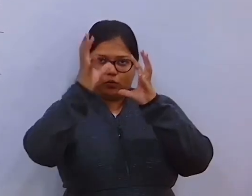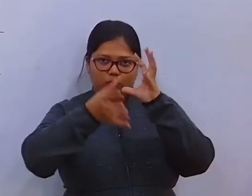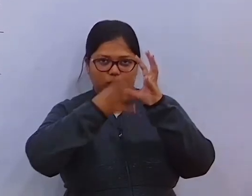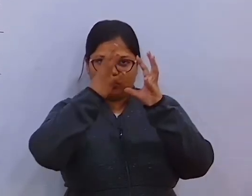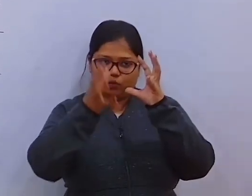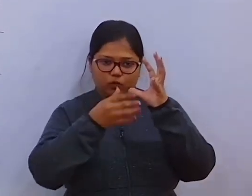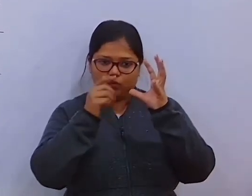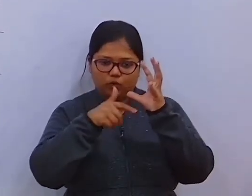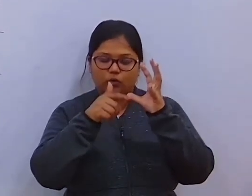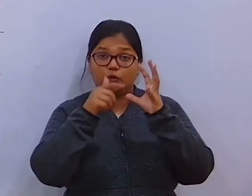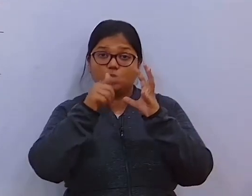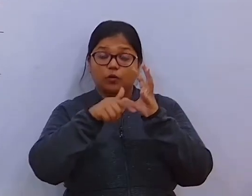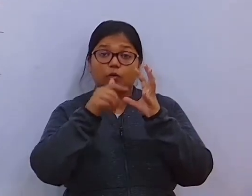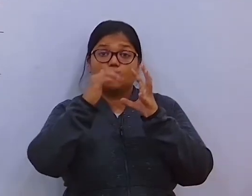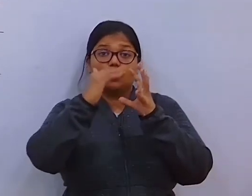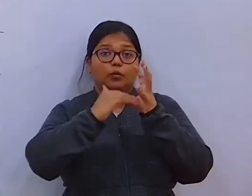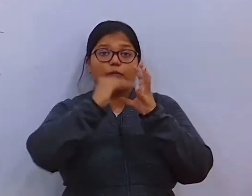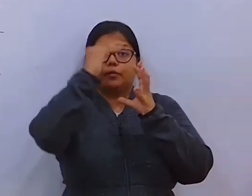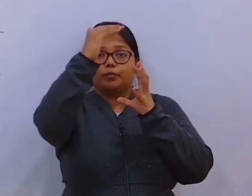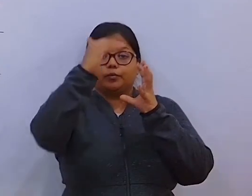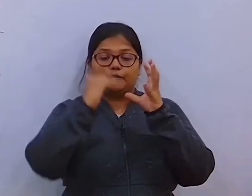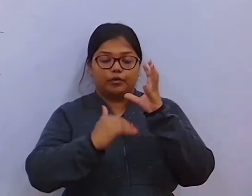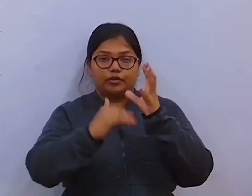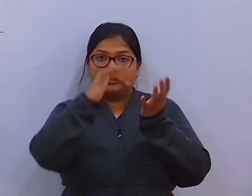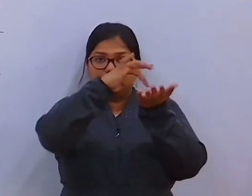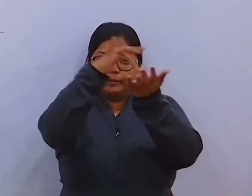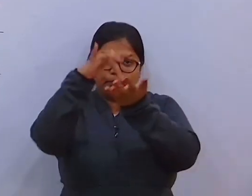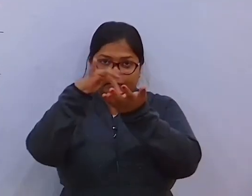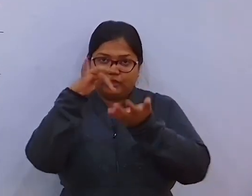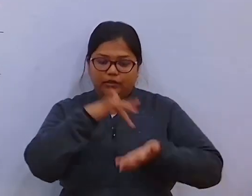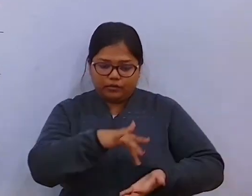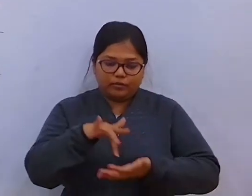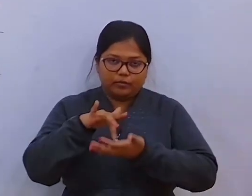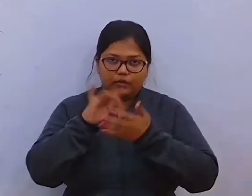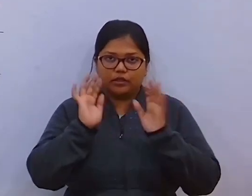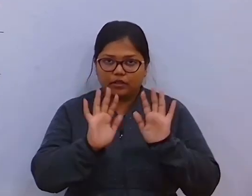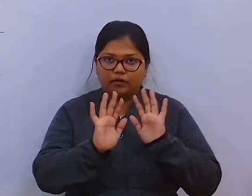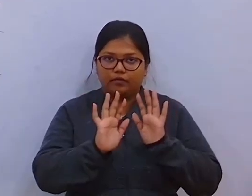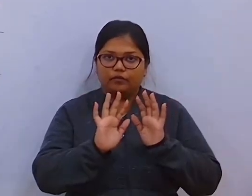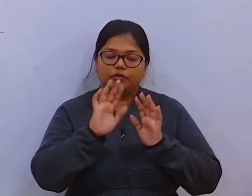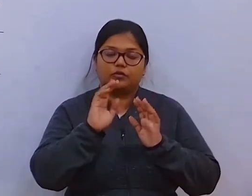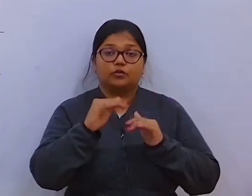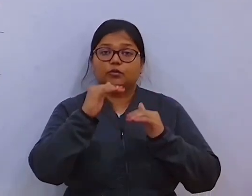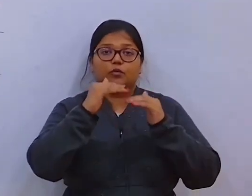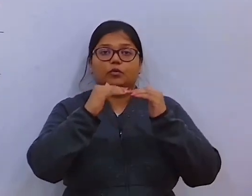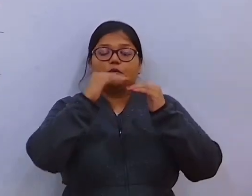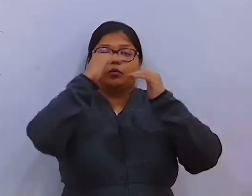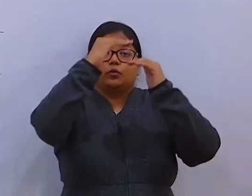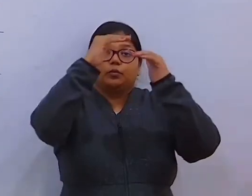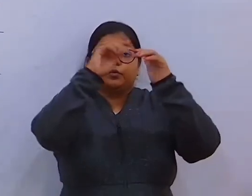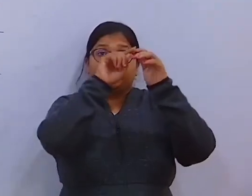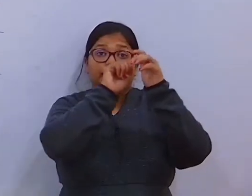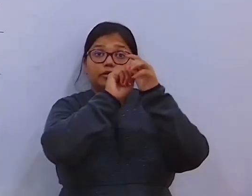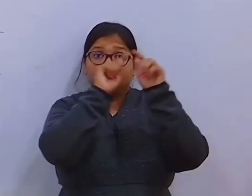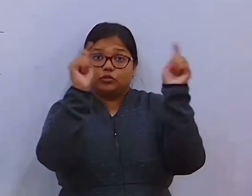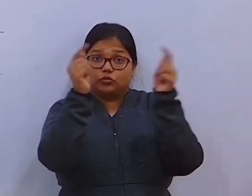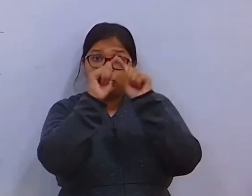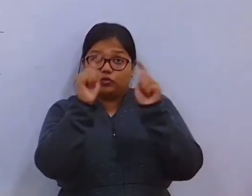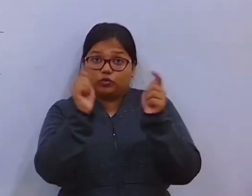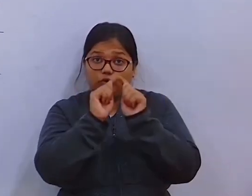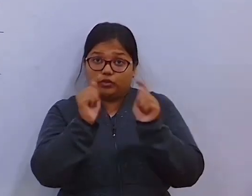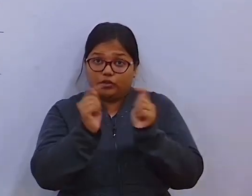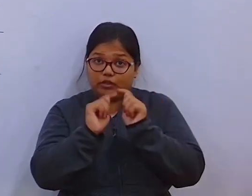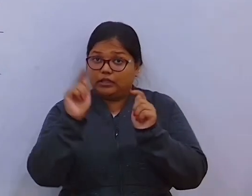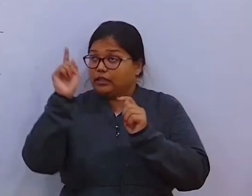वो यहाँ पर मतलब उष्णकटिबंधीय एरिया पे है, तो वहाँ पे गर्म इलाका होगा, है ना। अगर वो शीतकटिबंध तरफ पड़ रही है, तो